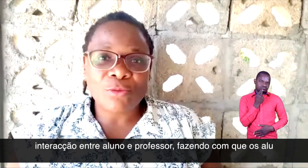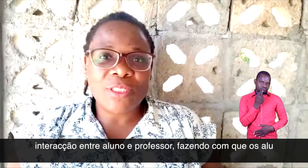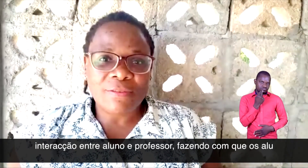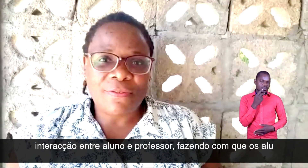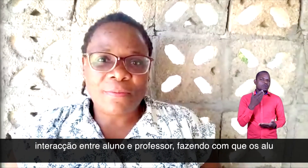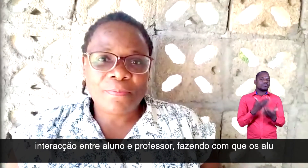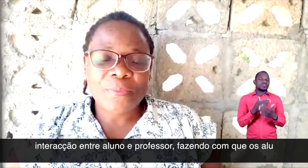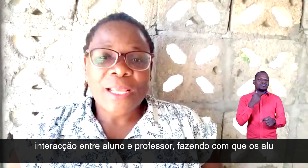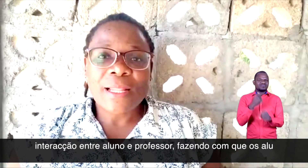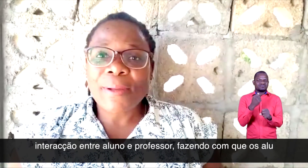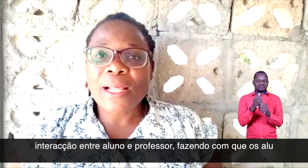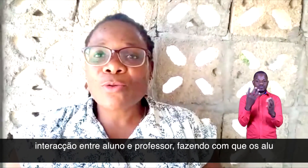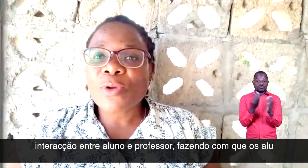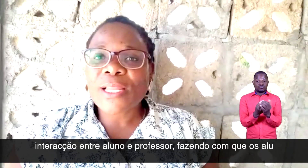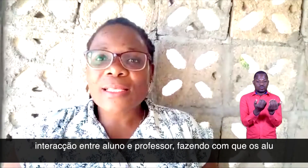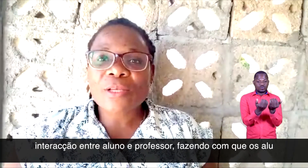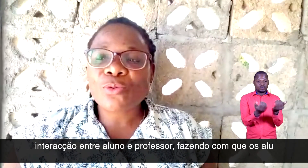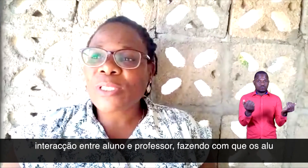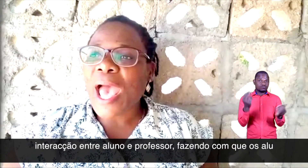auditiva. Trabalhando com crianças surdas,